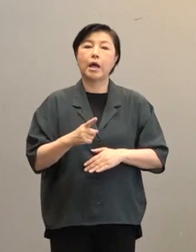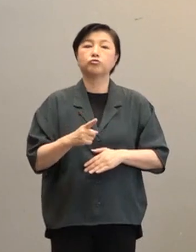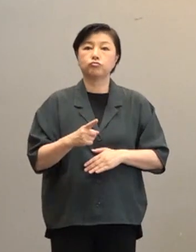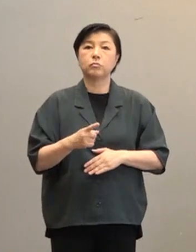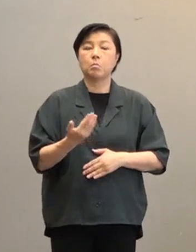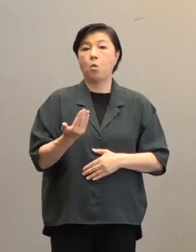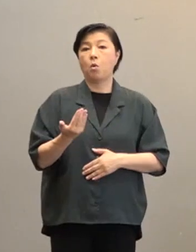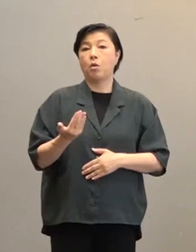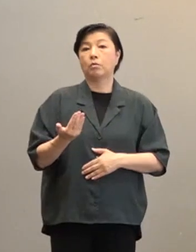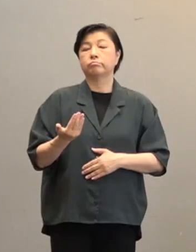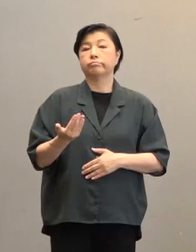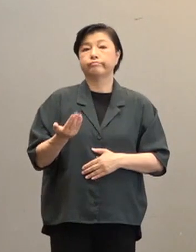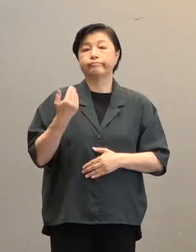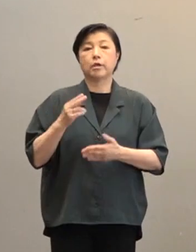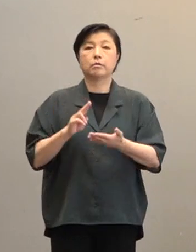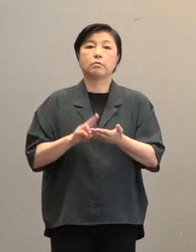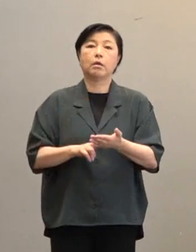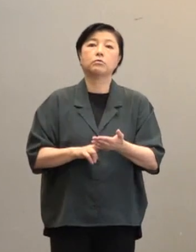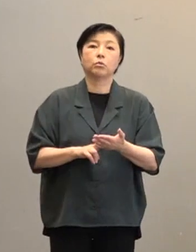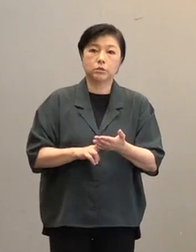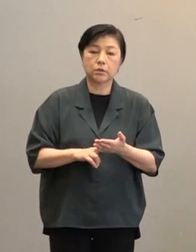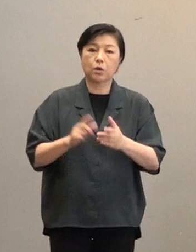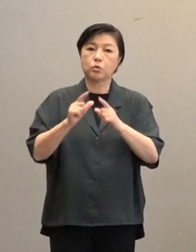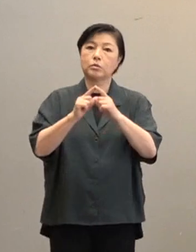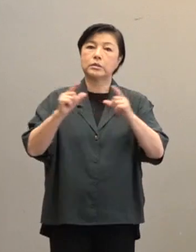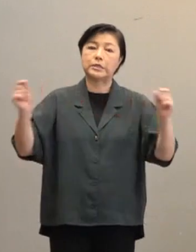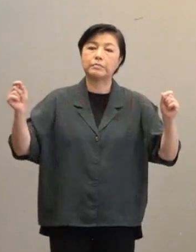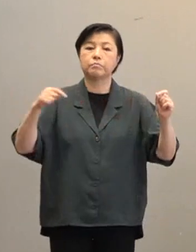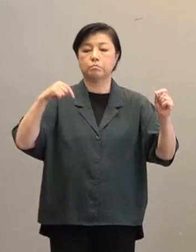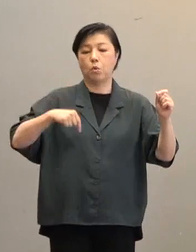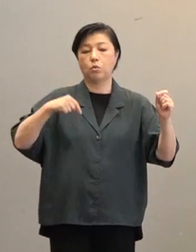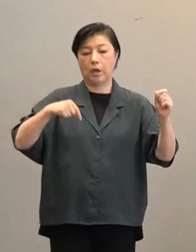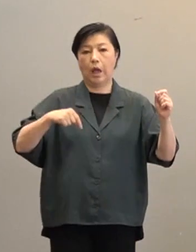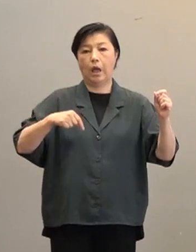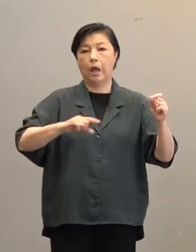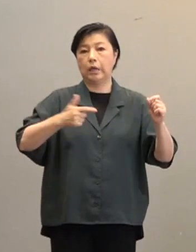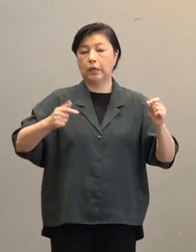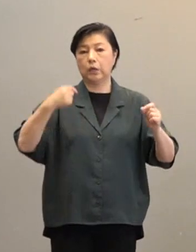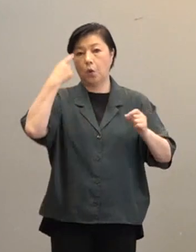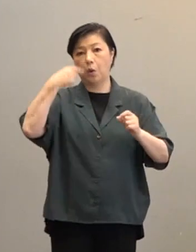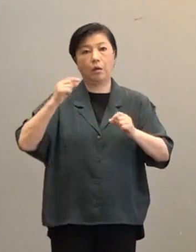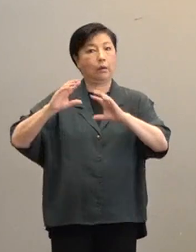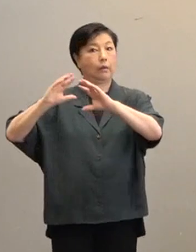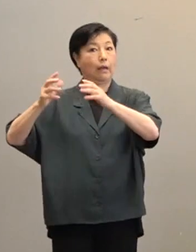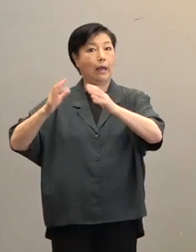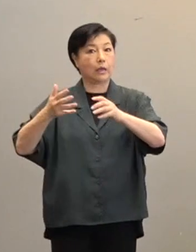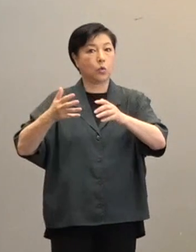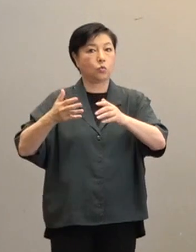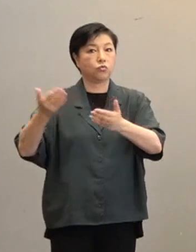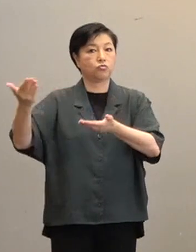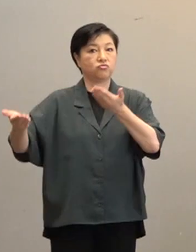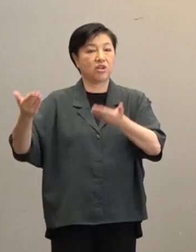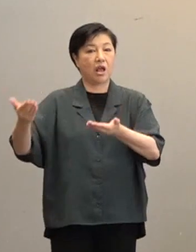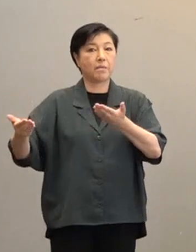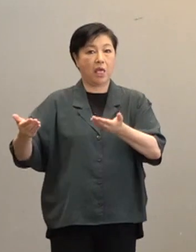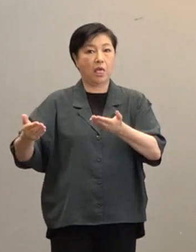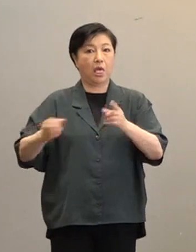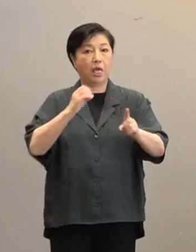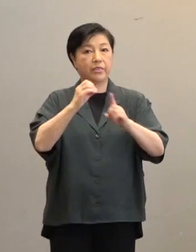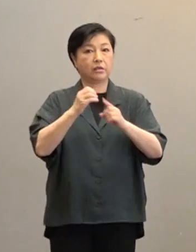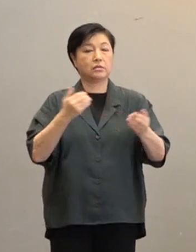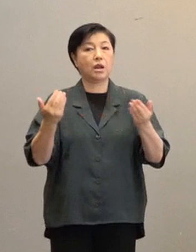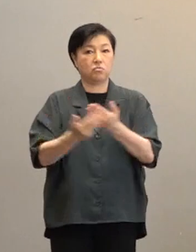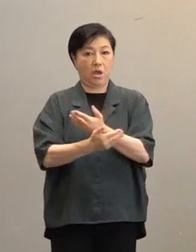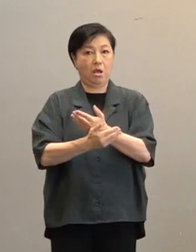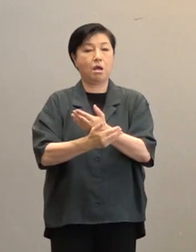提とするとですね、この日本という国が諸外国と比べてデジタル化 DX が遅れている